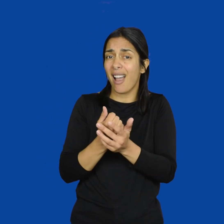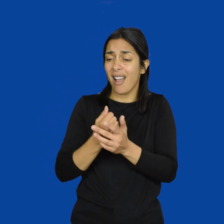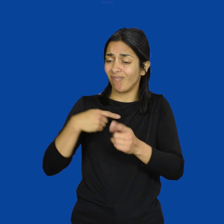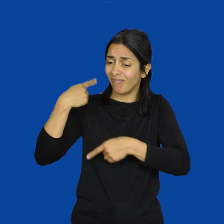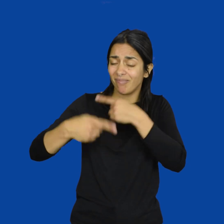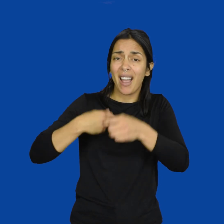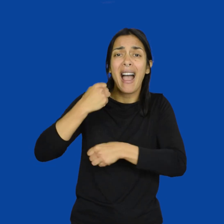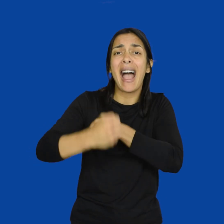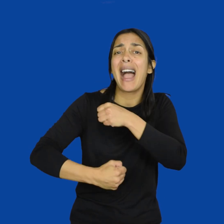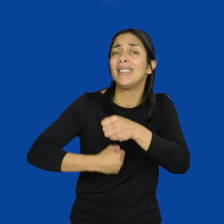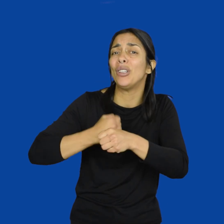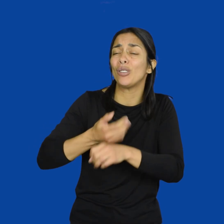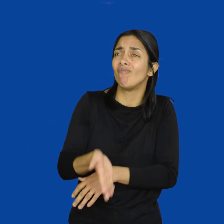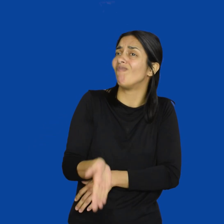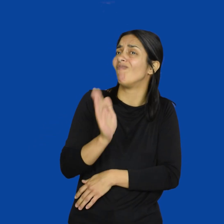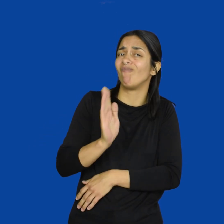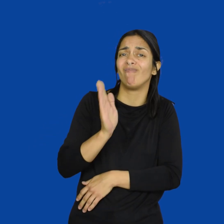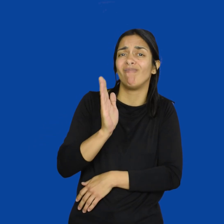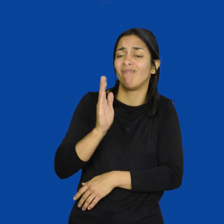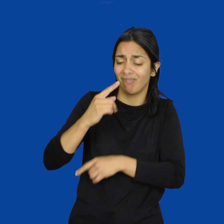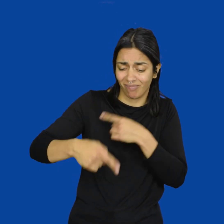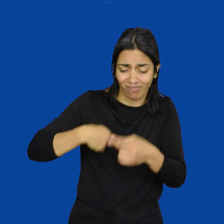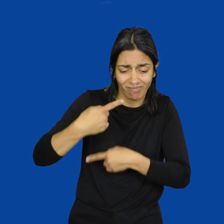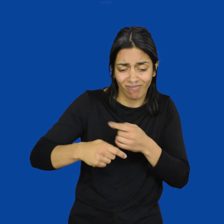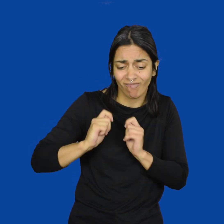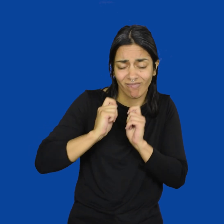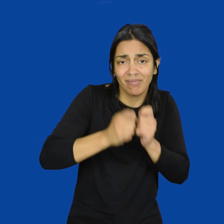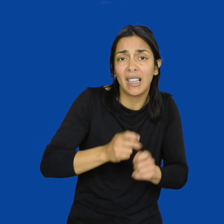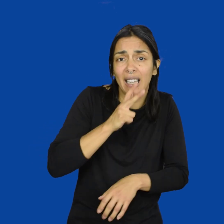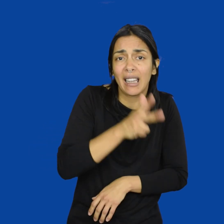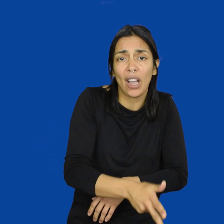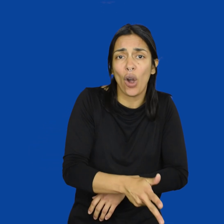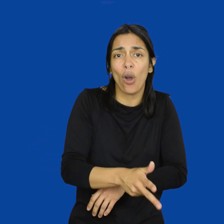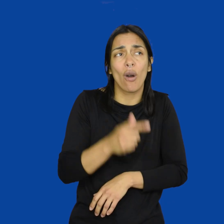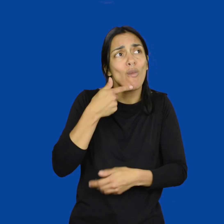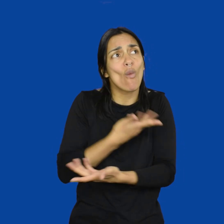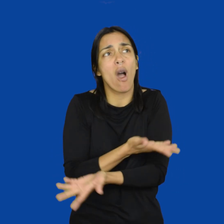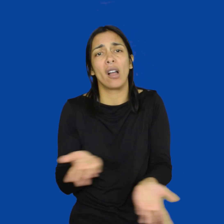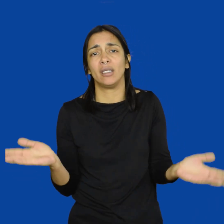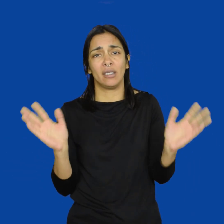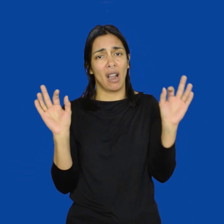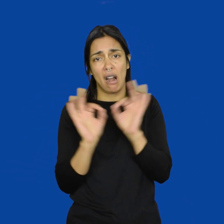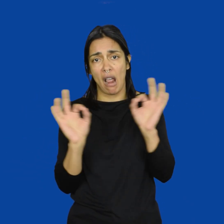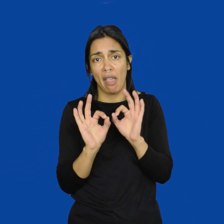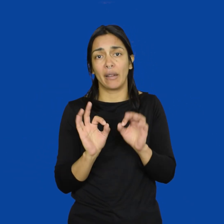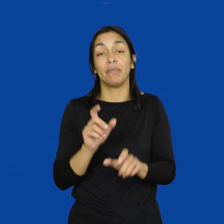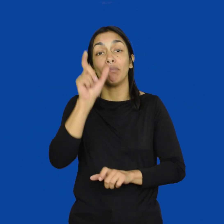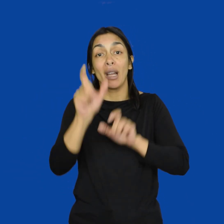en generación, sin necesidad de que se exterioricen. Los sobrevivientes que se radicaron en